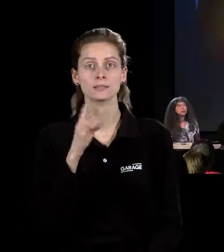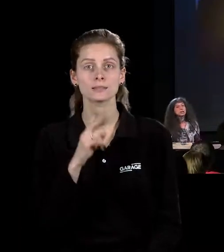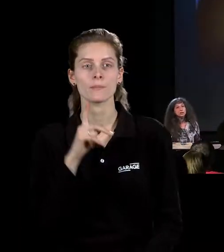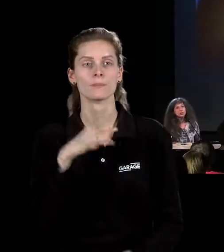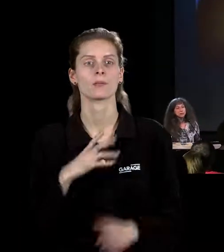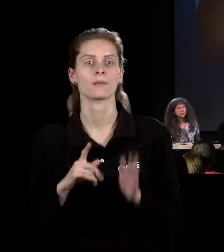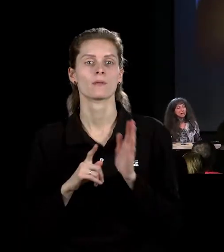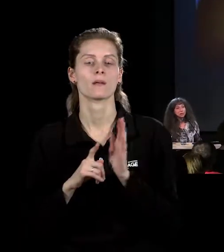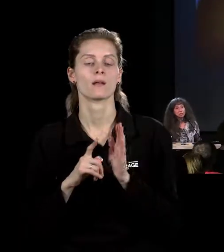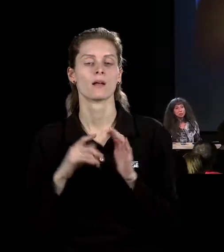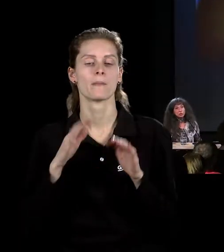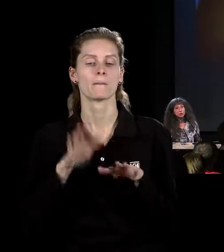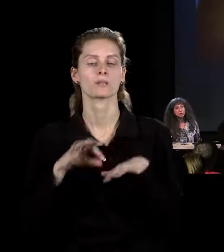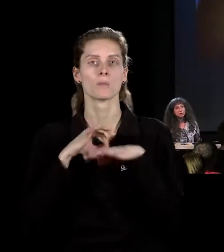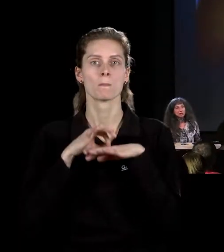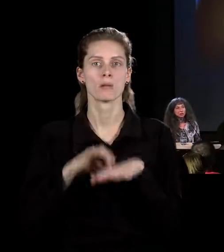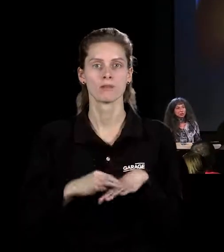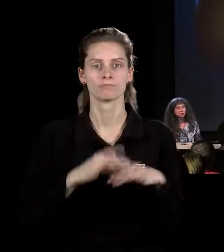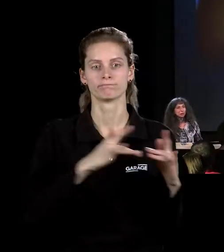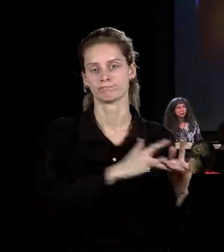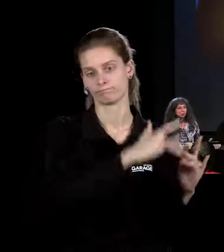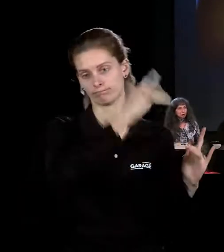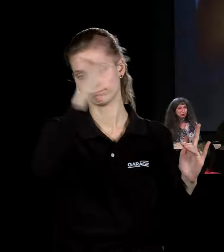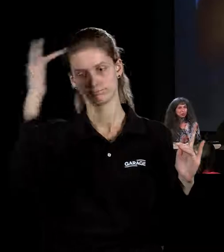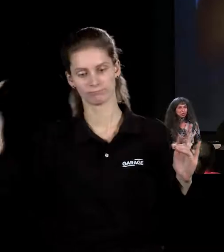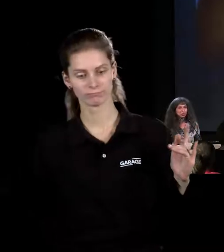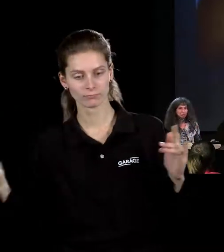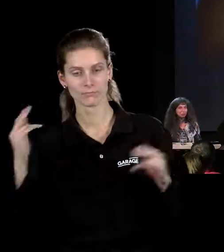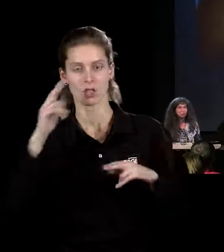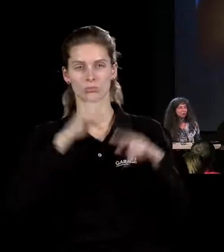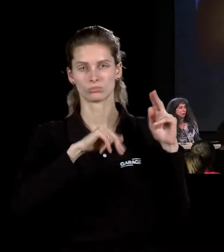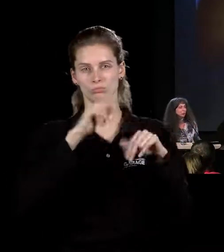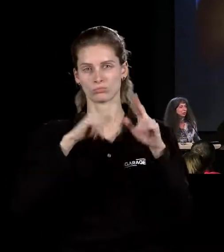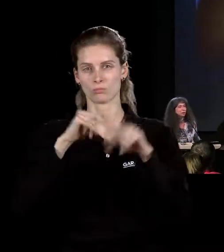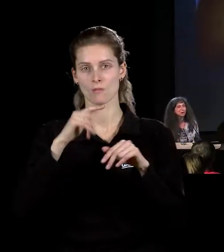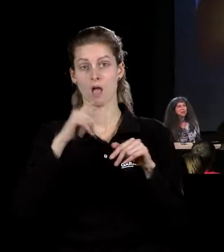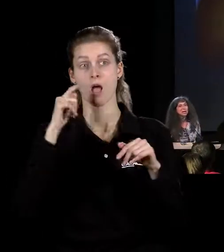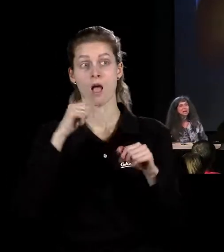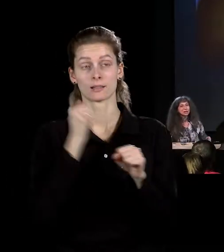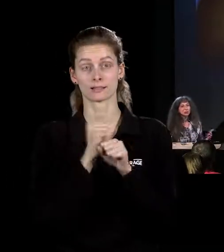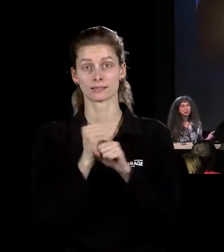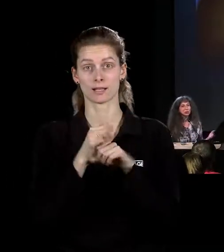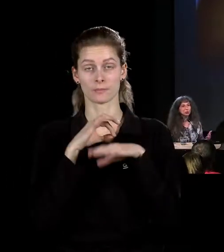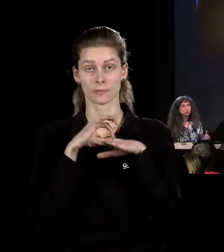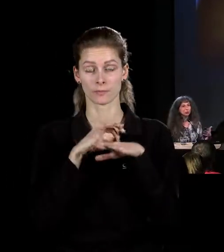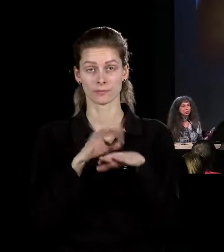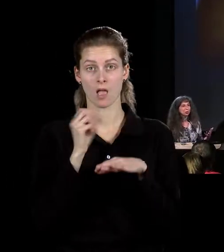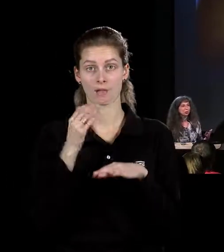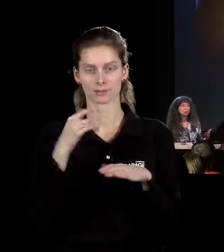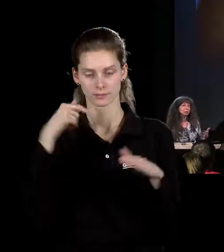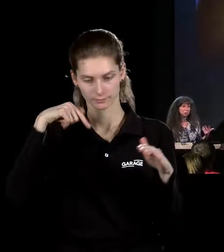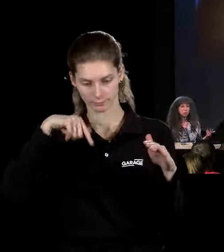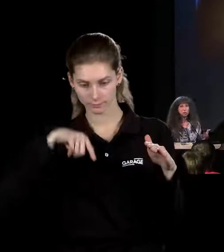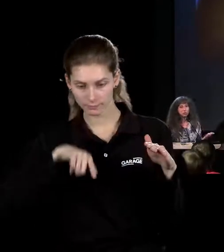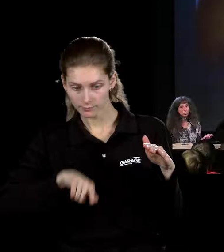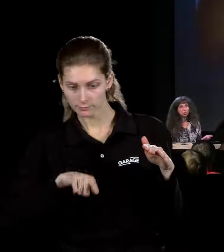под эстакадой в Пекине, под строящейся эстакадой, куда художник пригласил там избранных круг публики, где они обнаружили